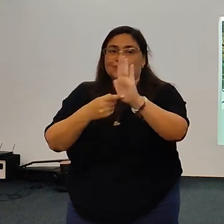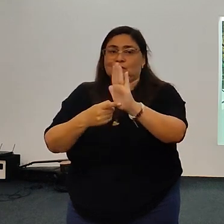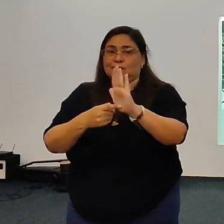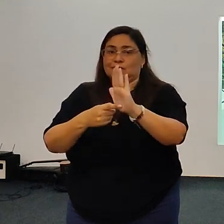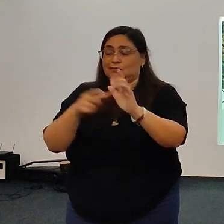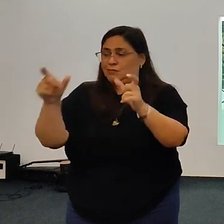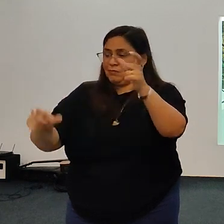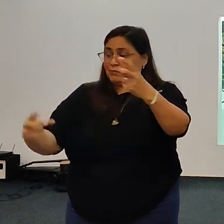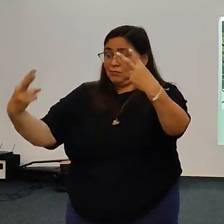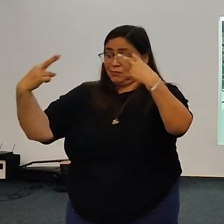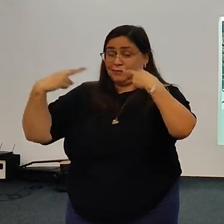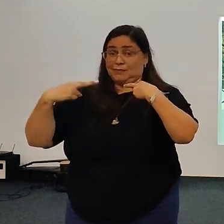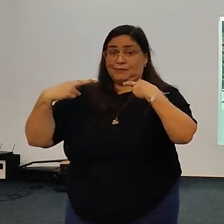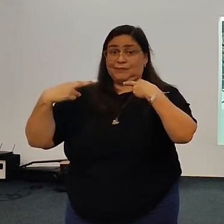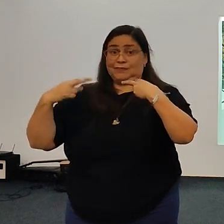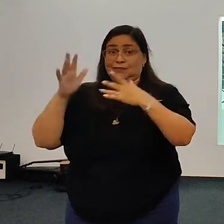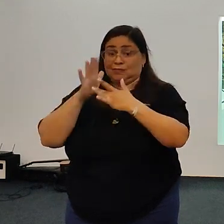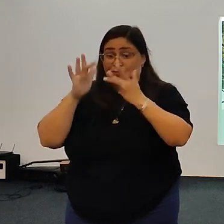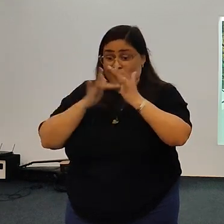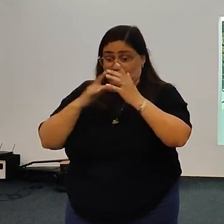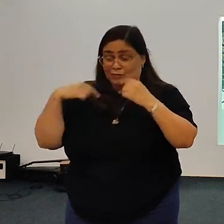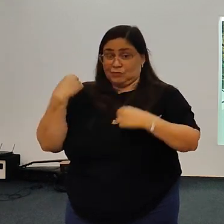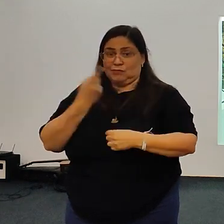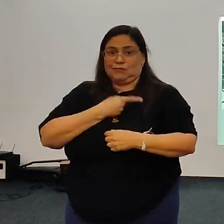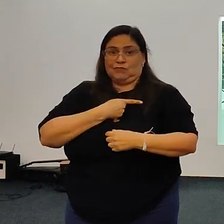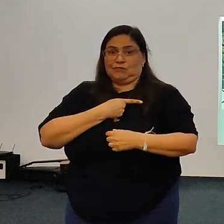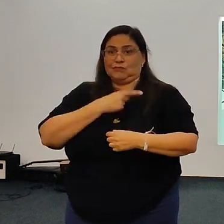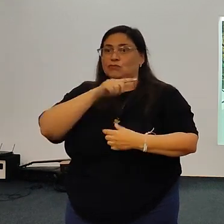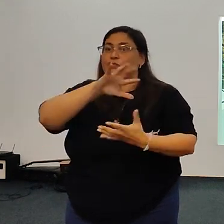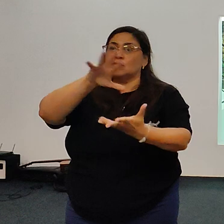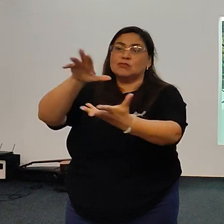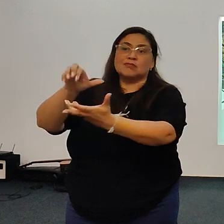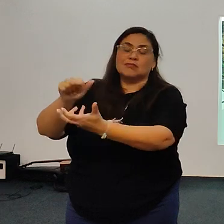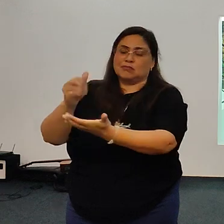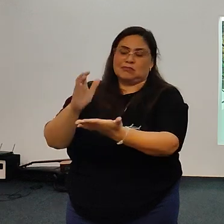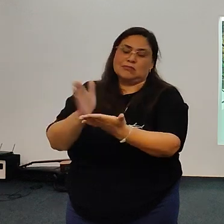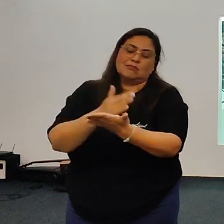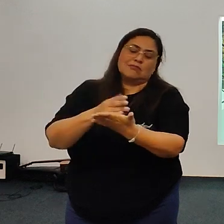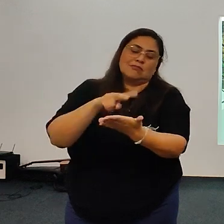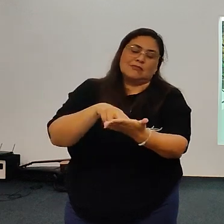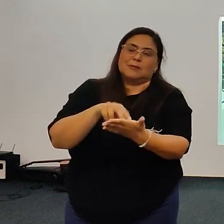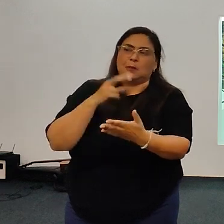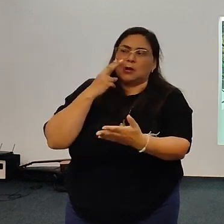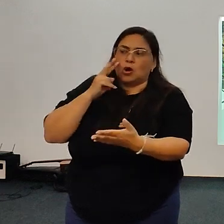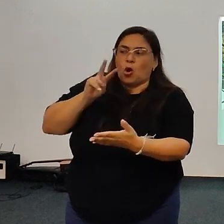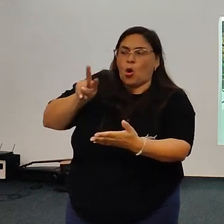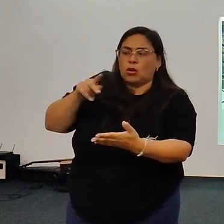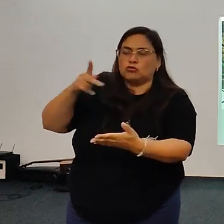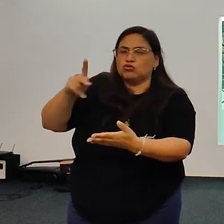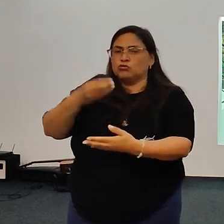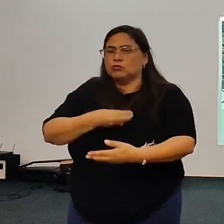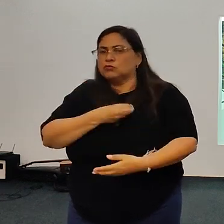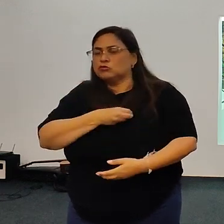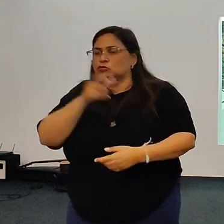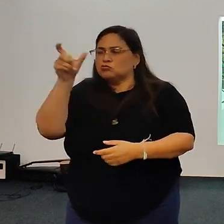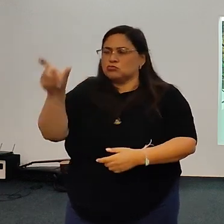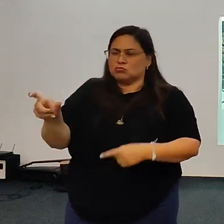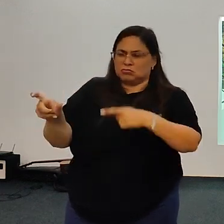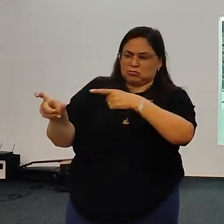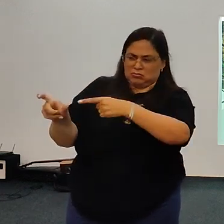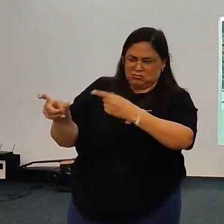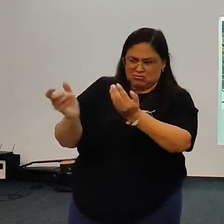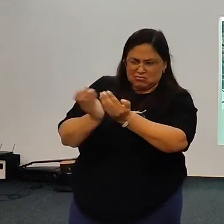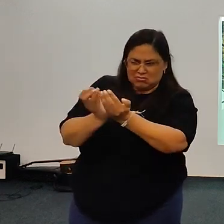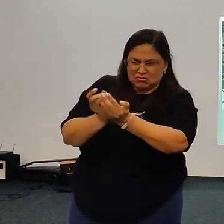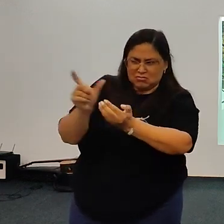lê. O mundo aí fora não compra uma Bíblia para ler a palavra de Deus, mas vai olhar para a sua vida, para